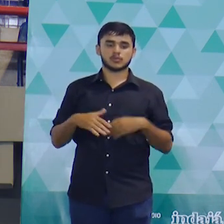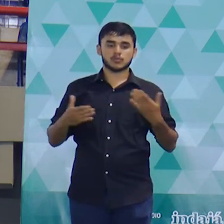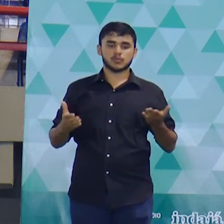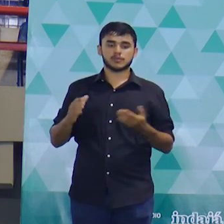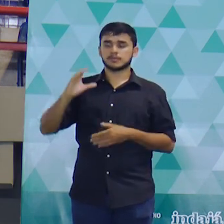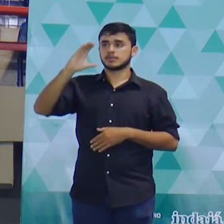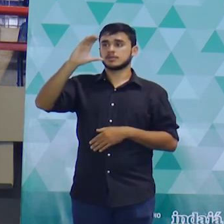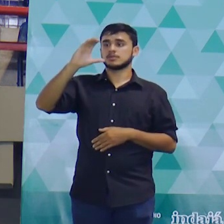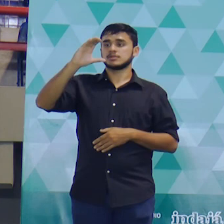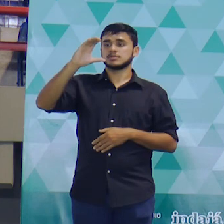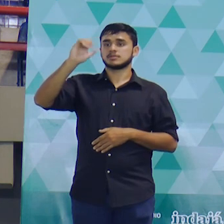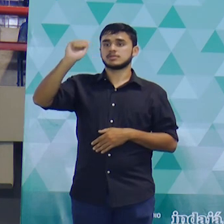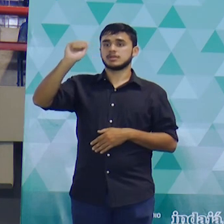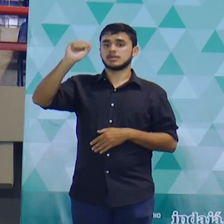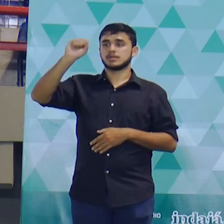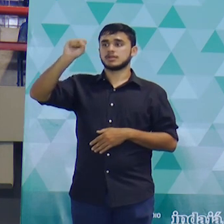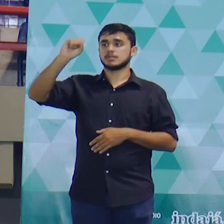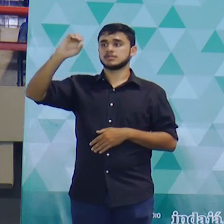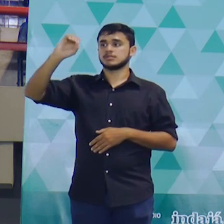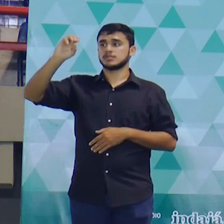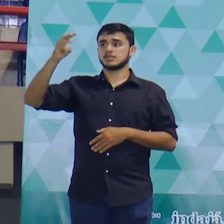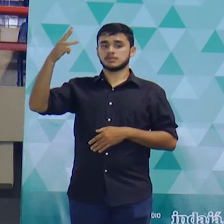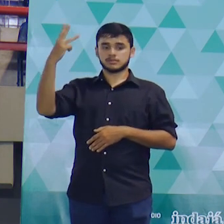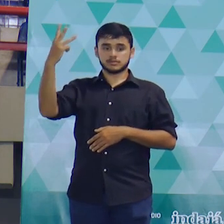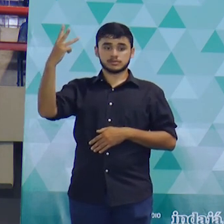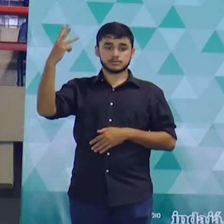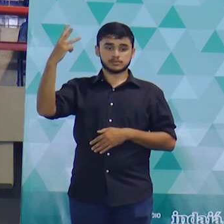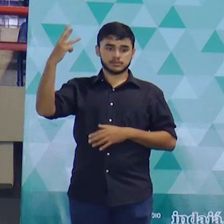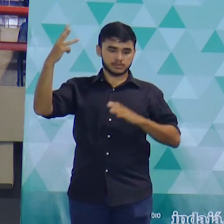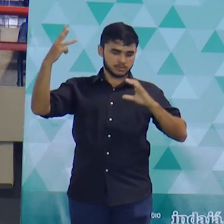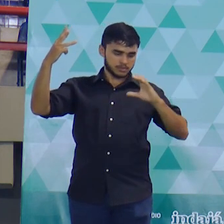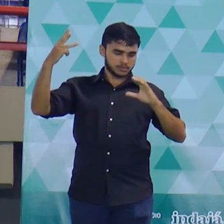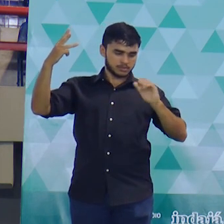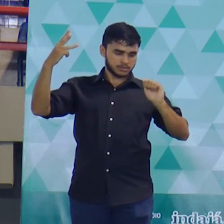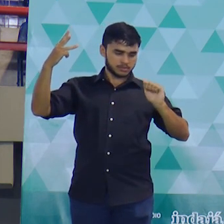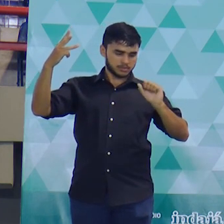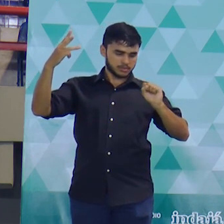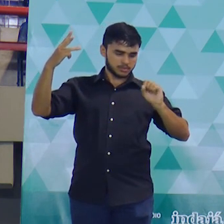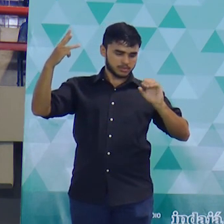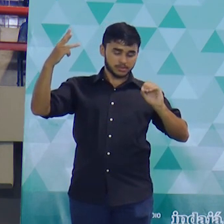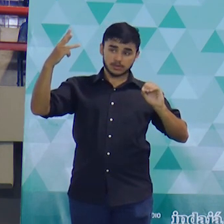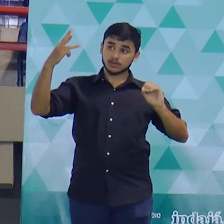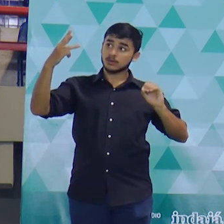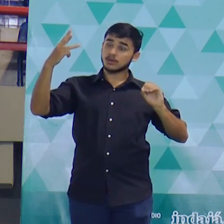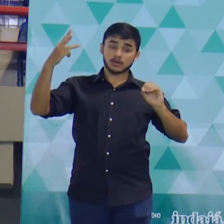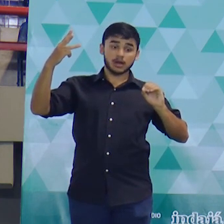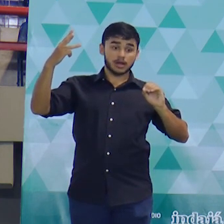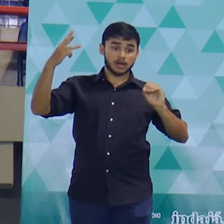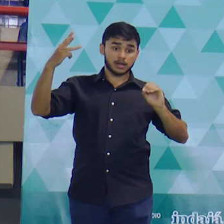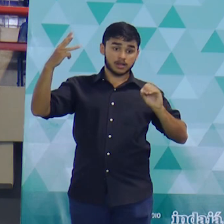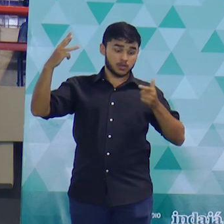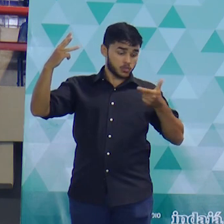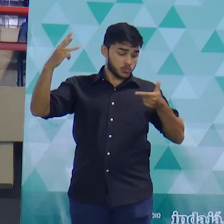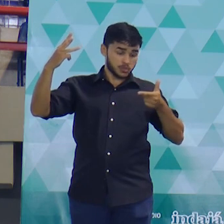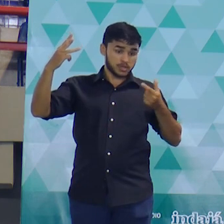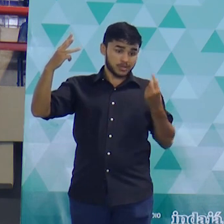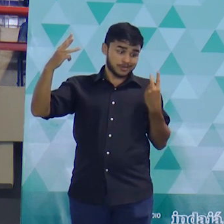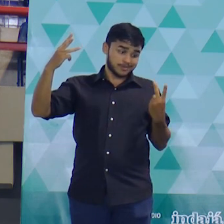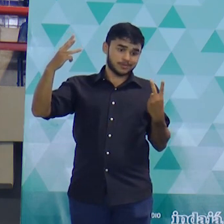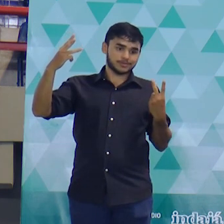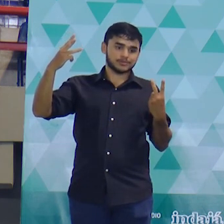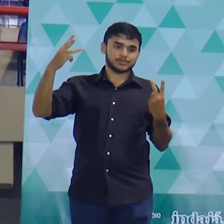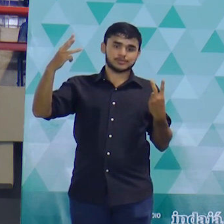é o CaSO3. Ele apareceu na primeira e apareceu na segunda. Só que na segunda, ela